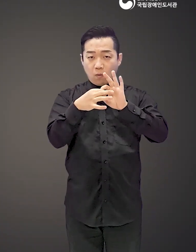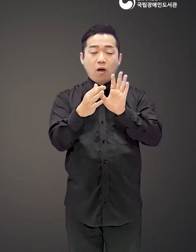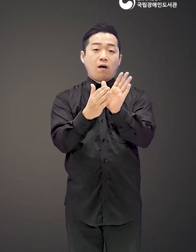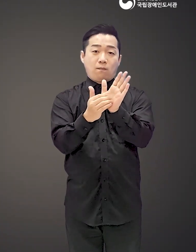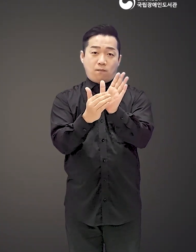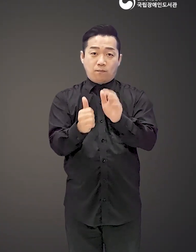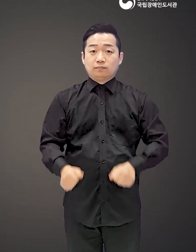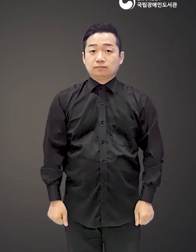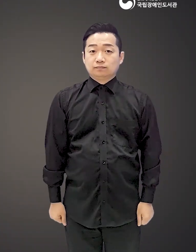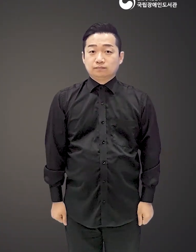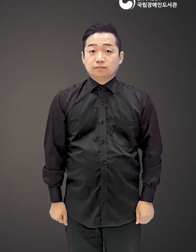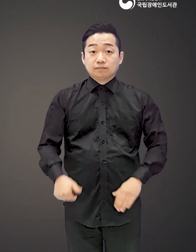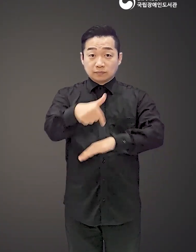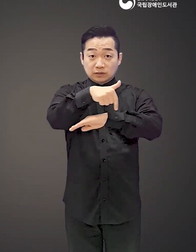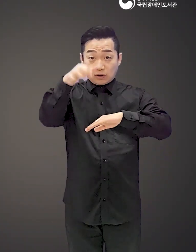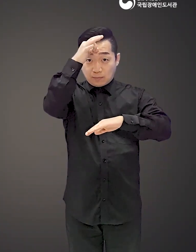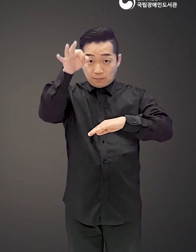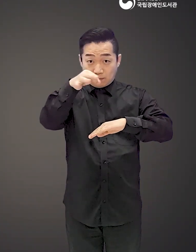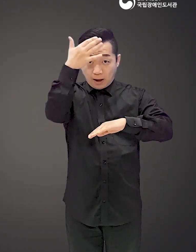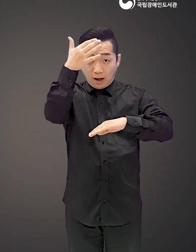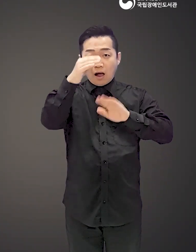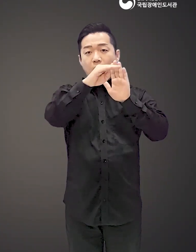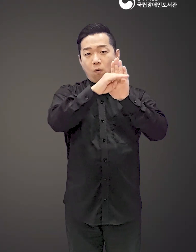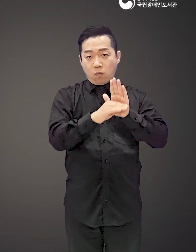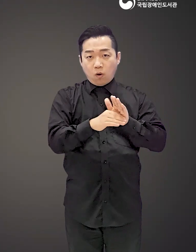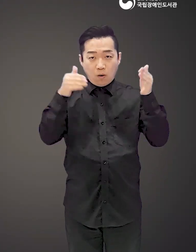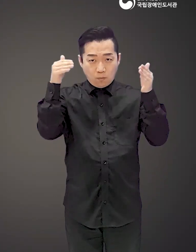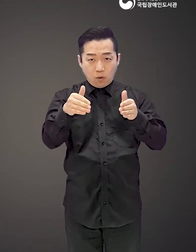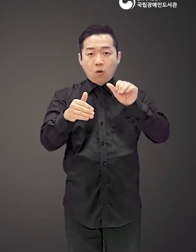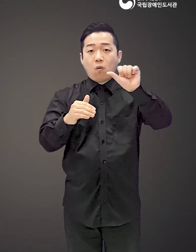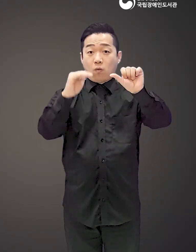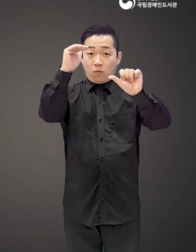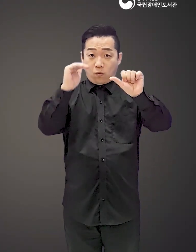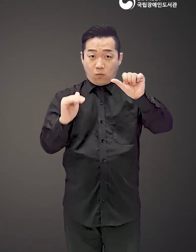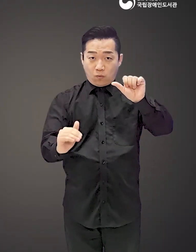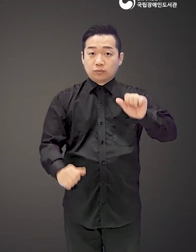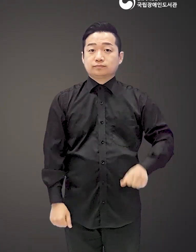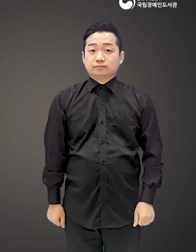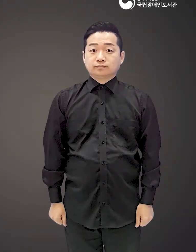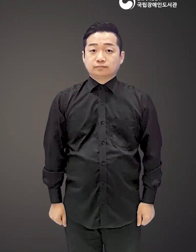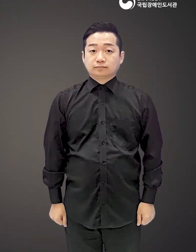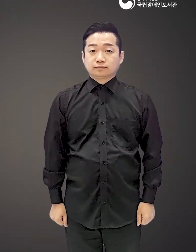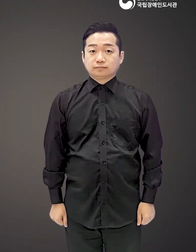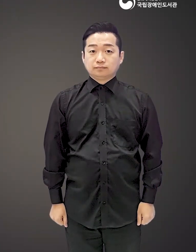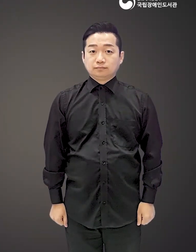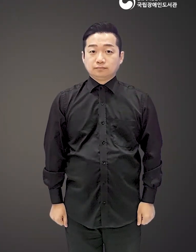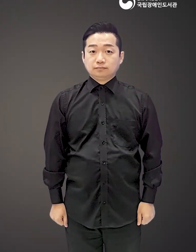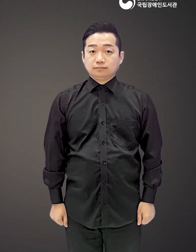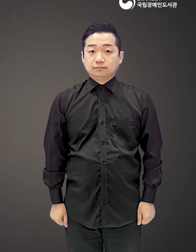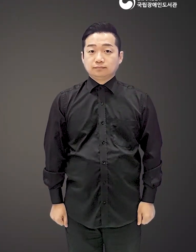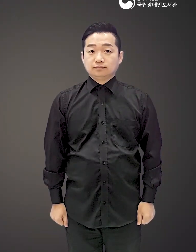비밀. 기획의 마스터, 로직 포커스 5단계.